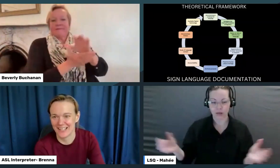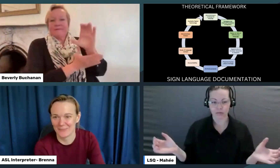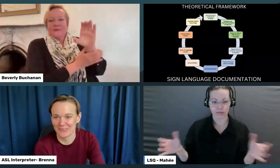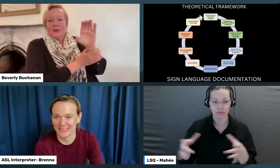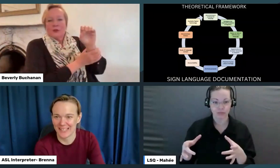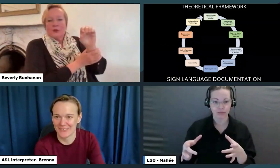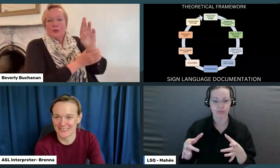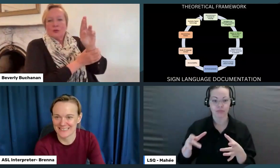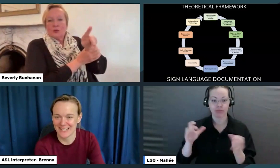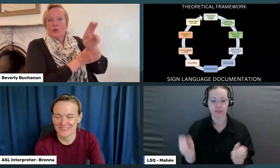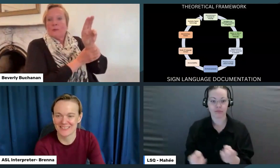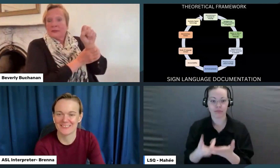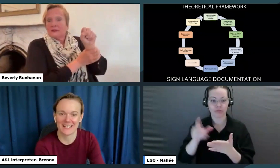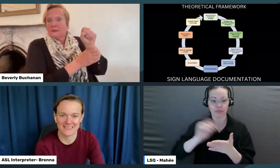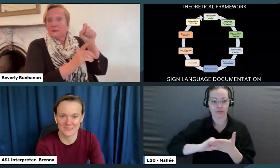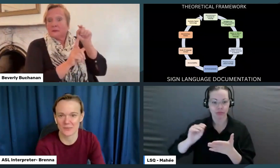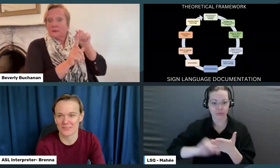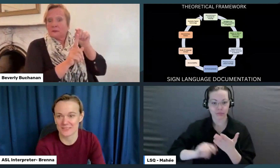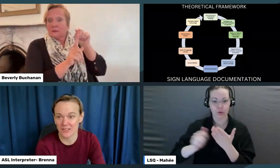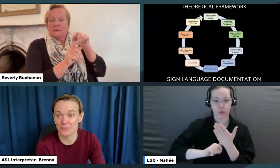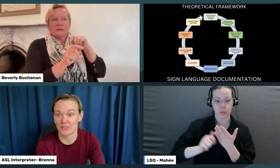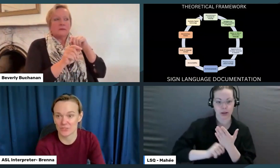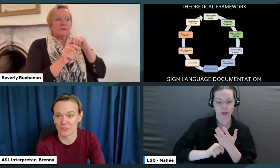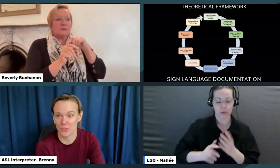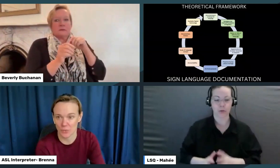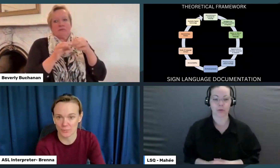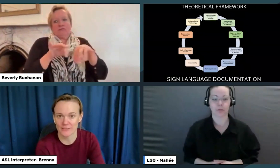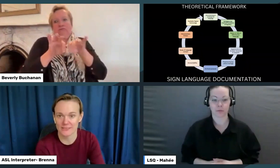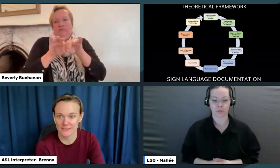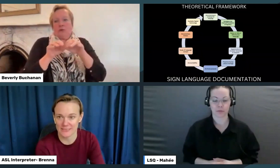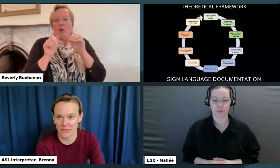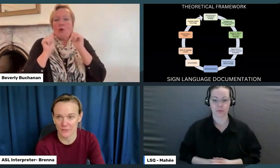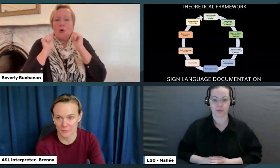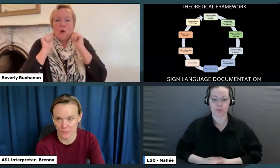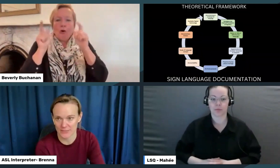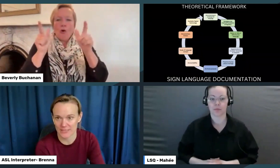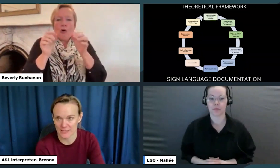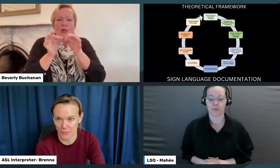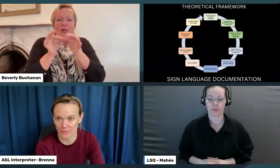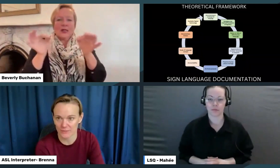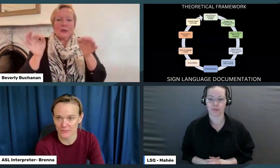Je regarde ce qui reste. Oui, le corpus documentaire, c'est tellement important